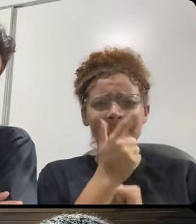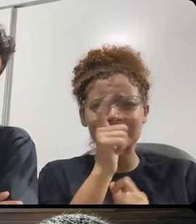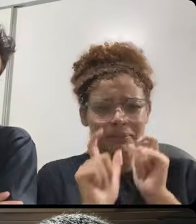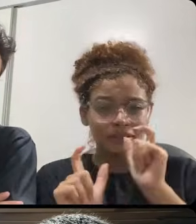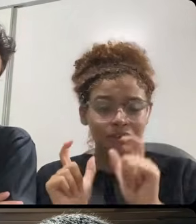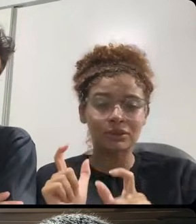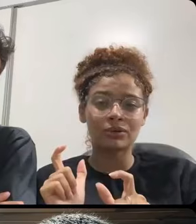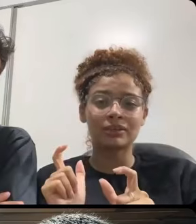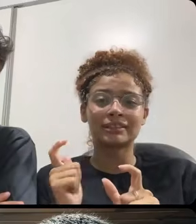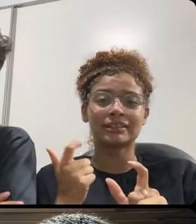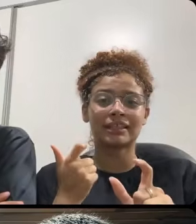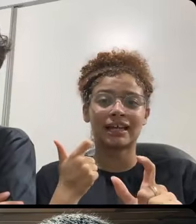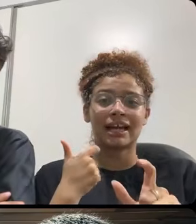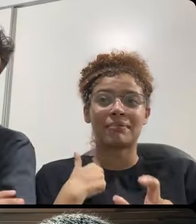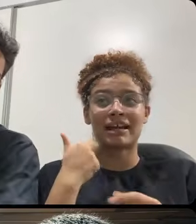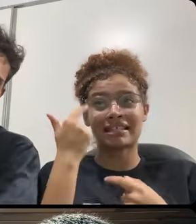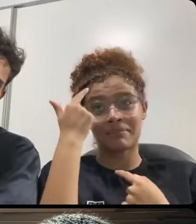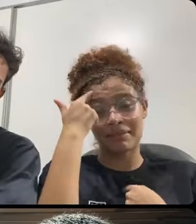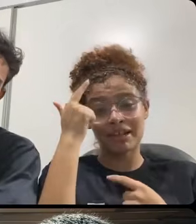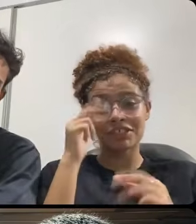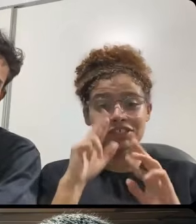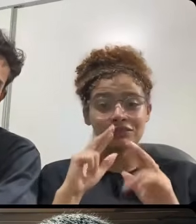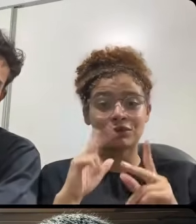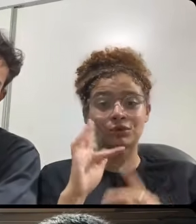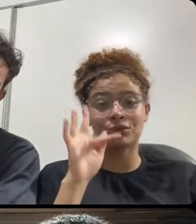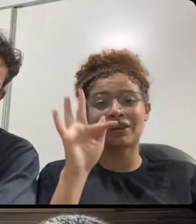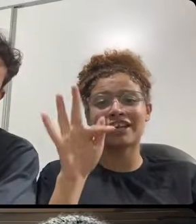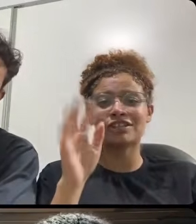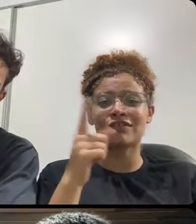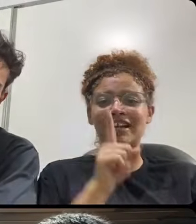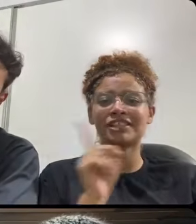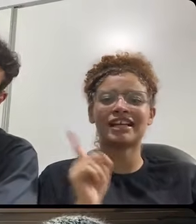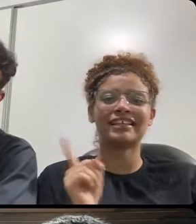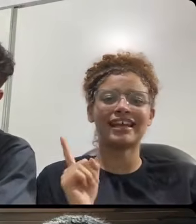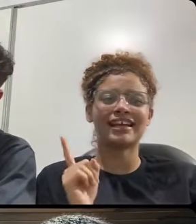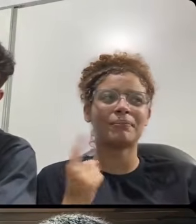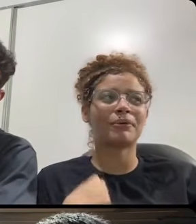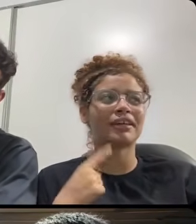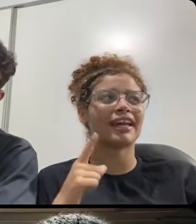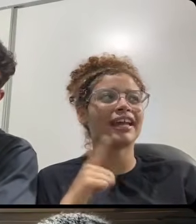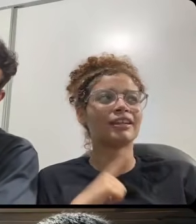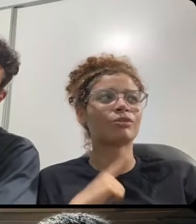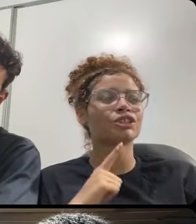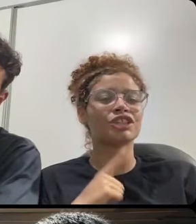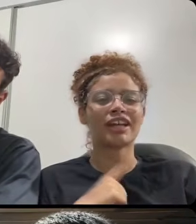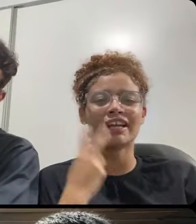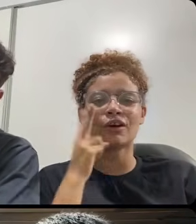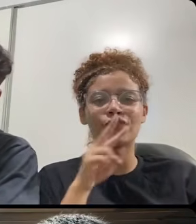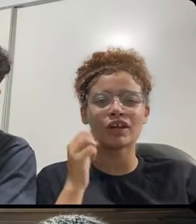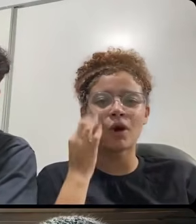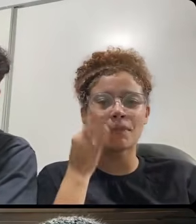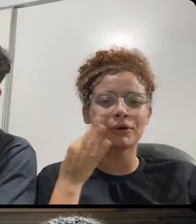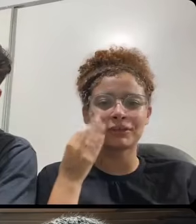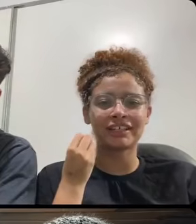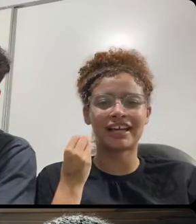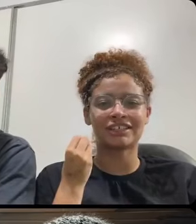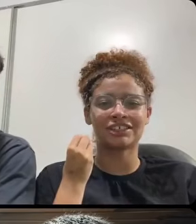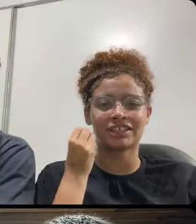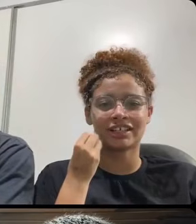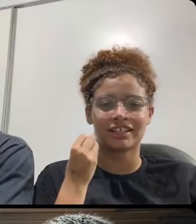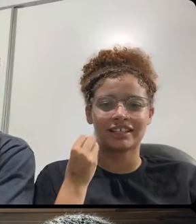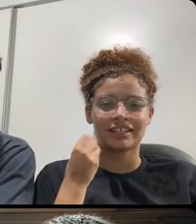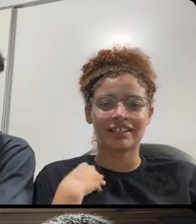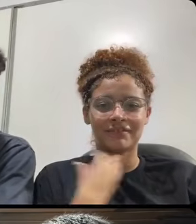as mesmas pessoas, mas a minha mente de futuro era diferente da dele, porque ele não via